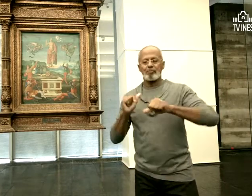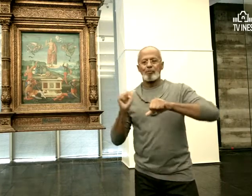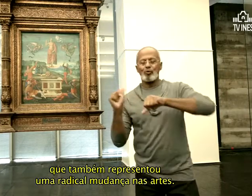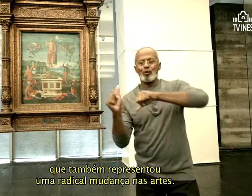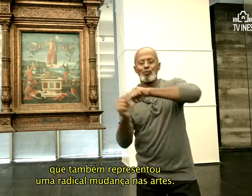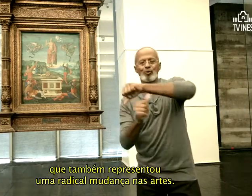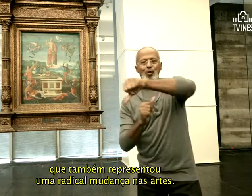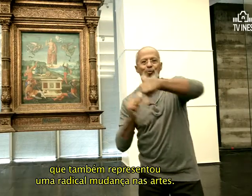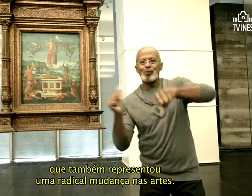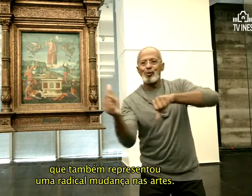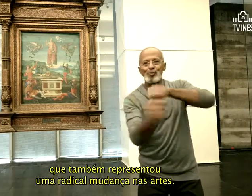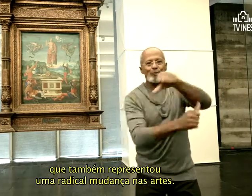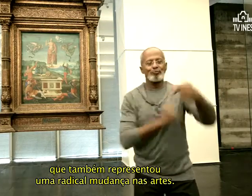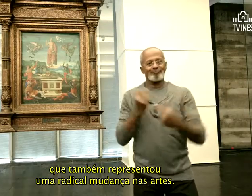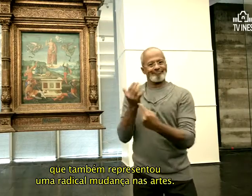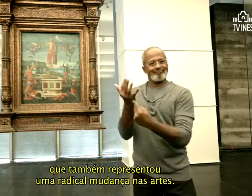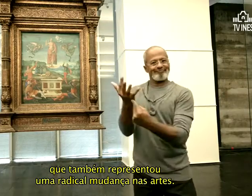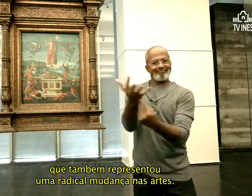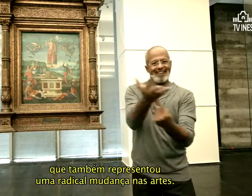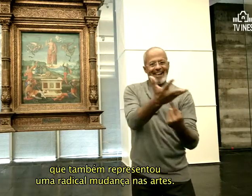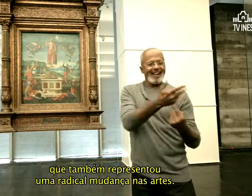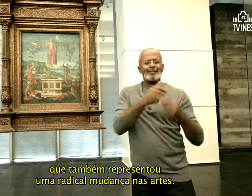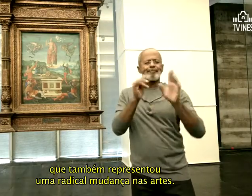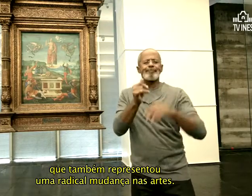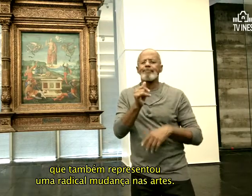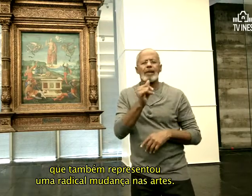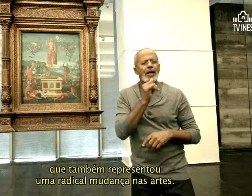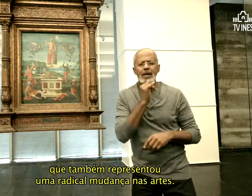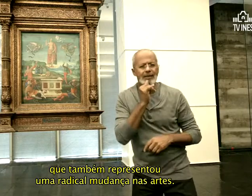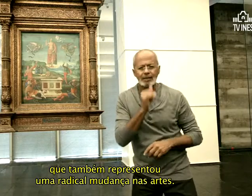que também representou uma radical mudança nas artes.